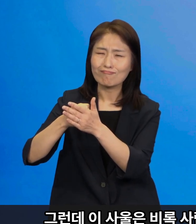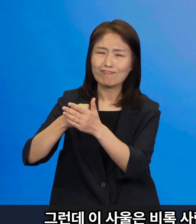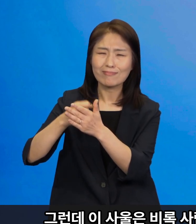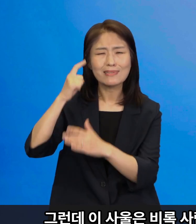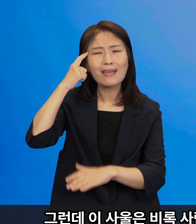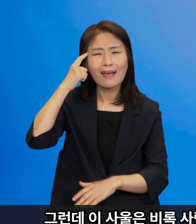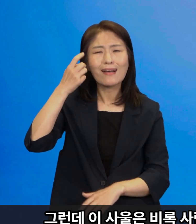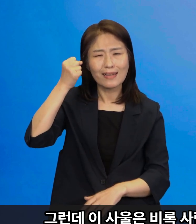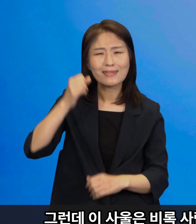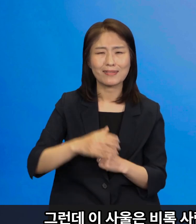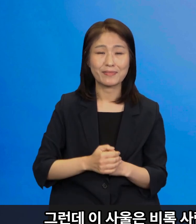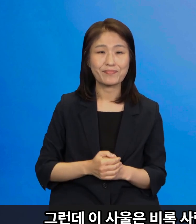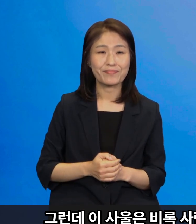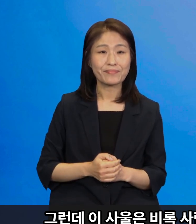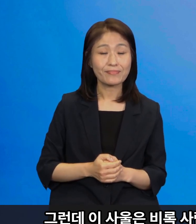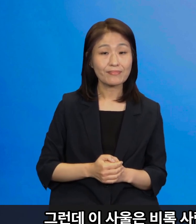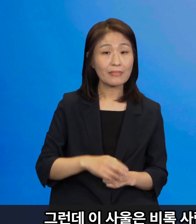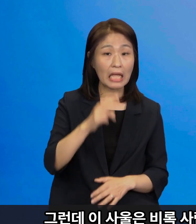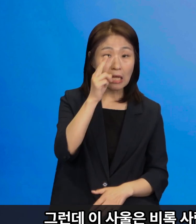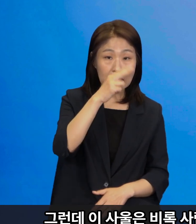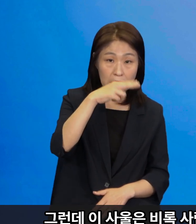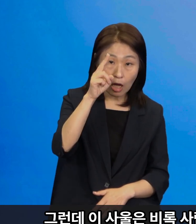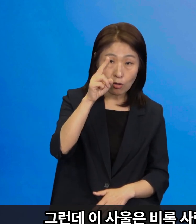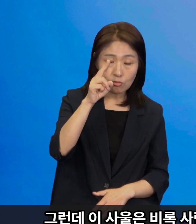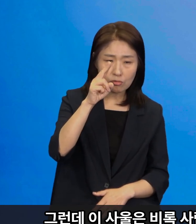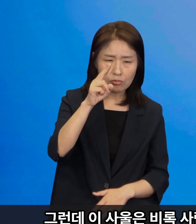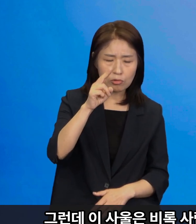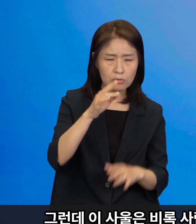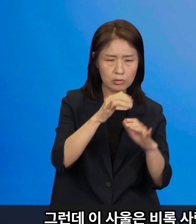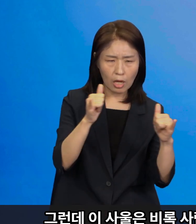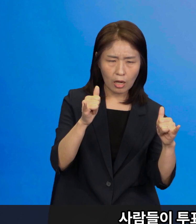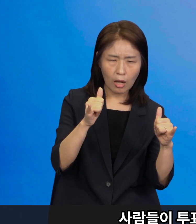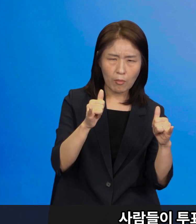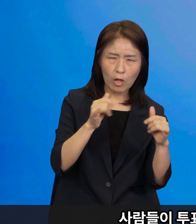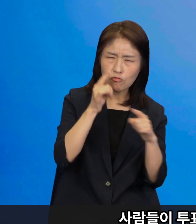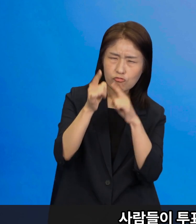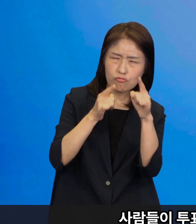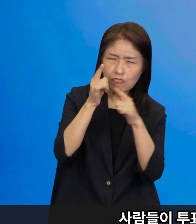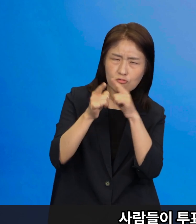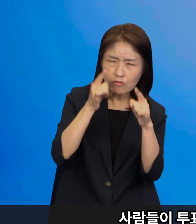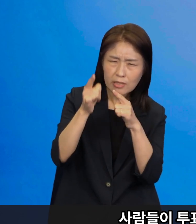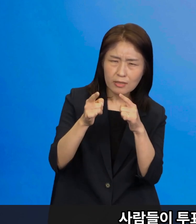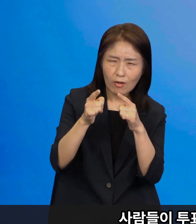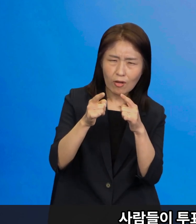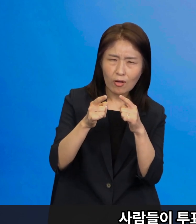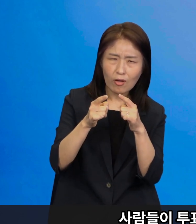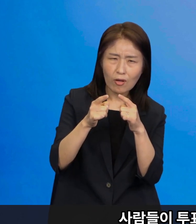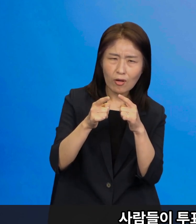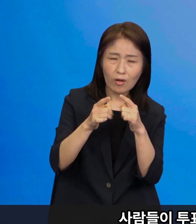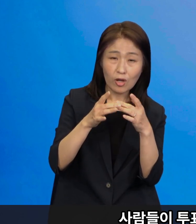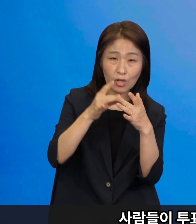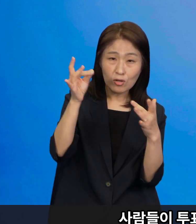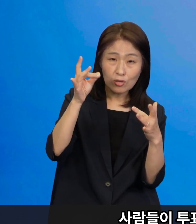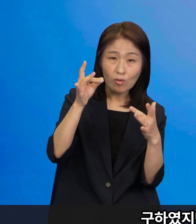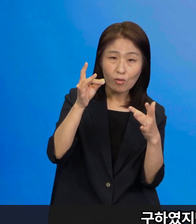사울은 비록 사람들이 요청해서 세워진 왕이긴 하지만 사람들이 투표해서 뽑은 왕이 아닙니다.